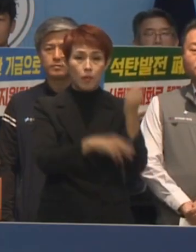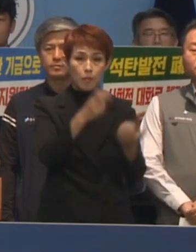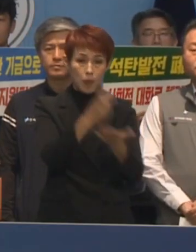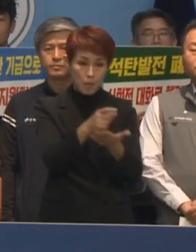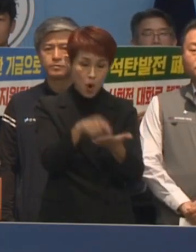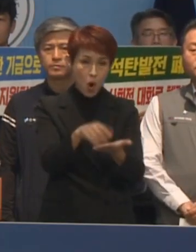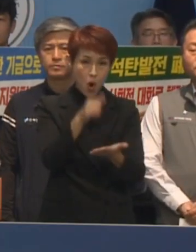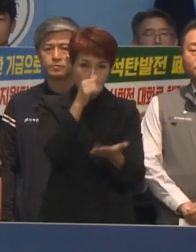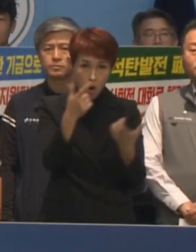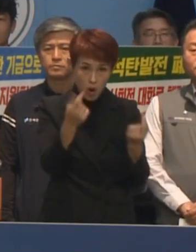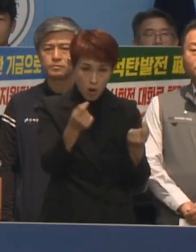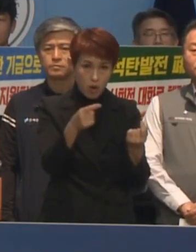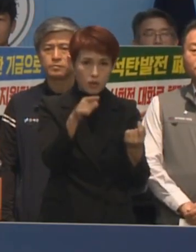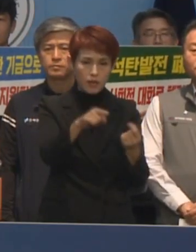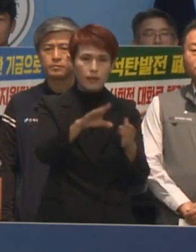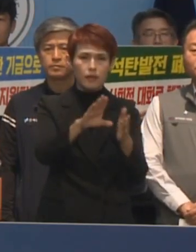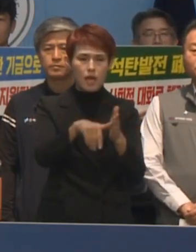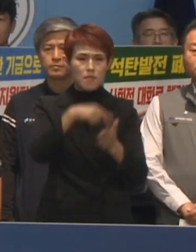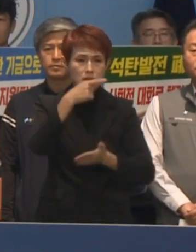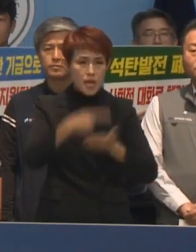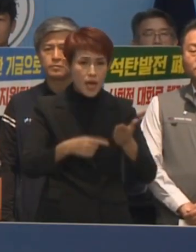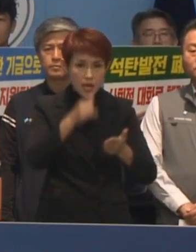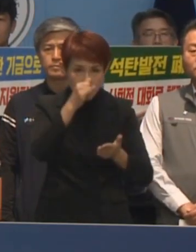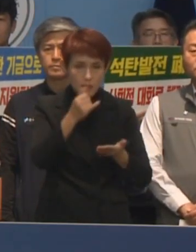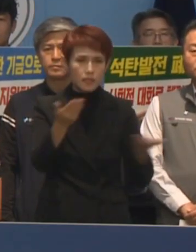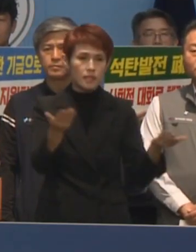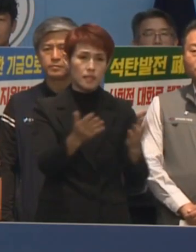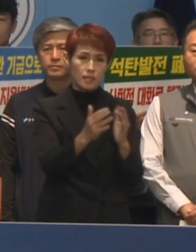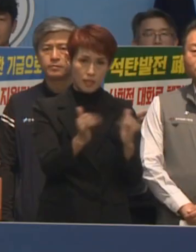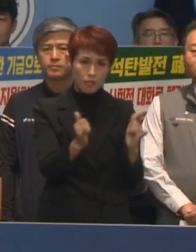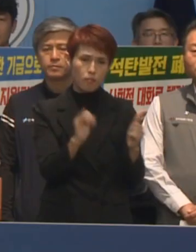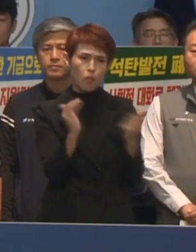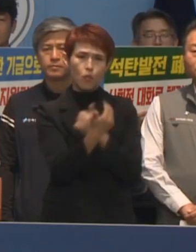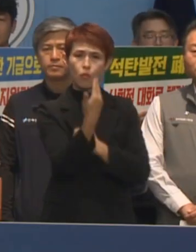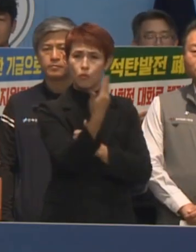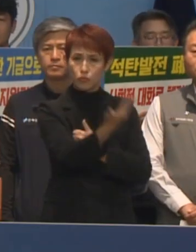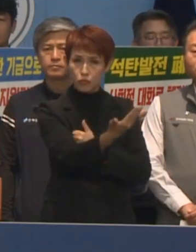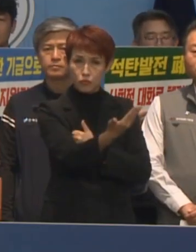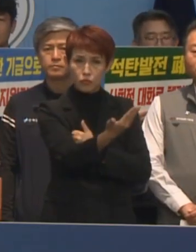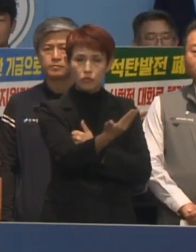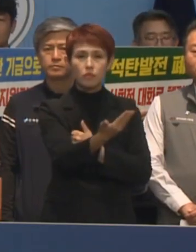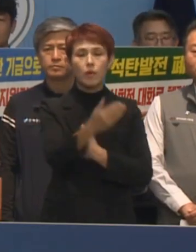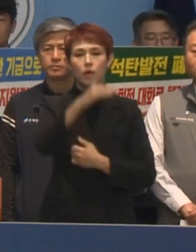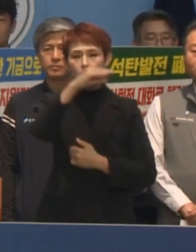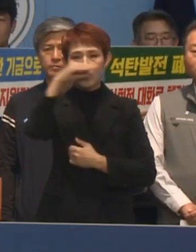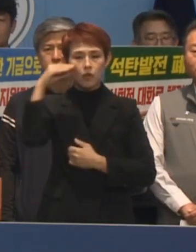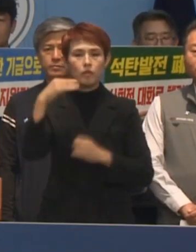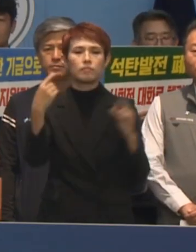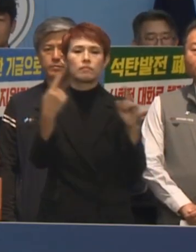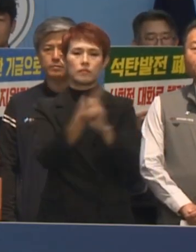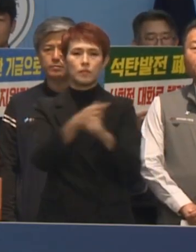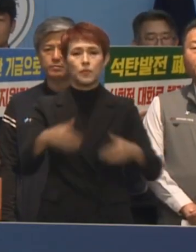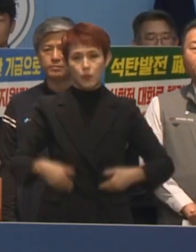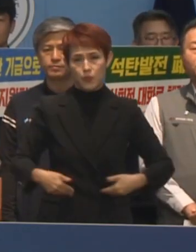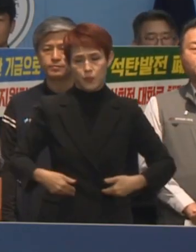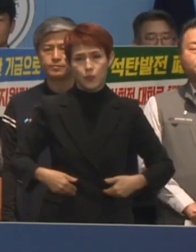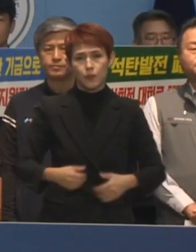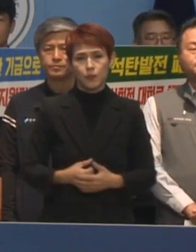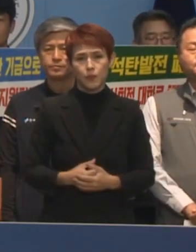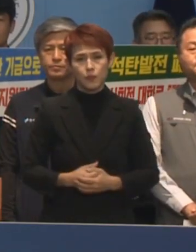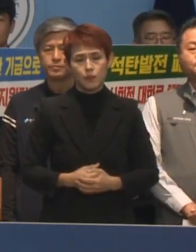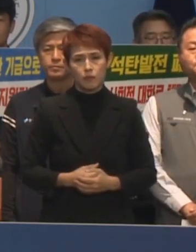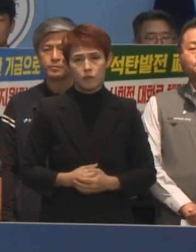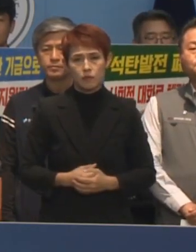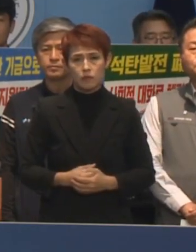이행 과정에서 피해를 입을 수 있는 취약계층을 보호하는 정의로운 전환을 실현해야만 합니다.